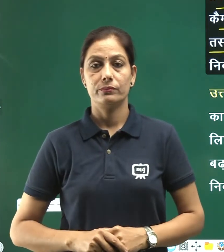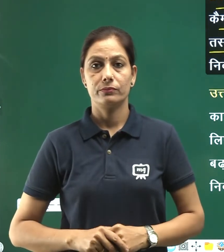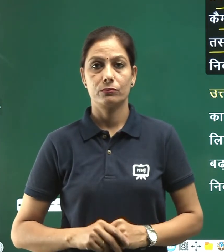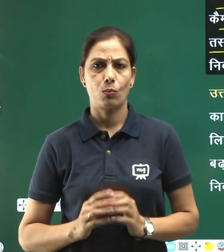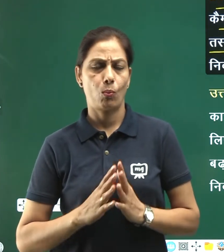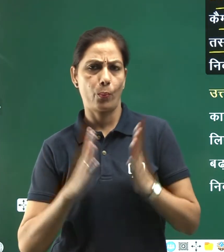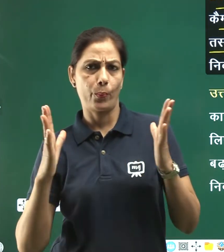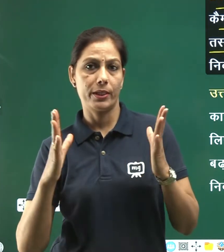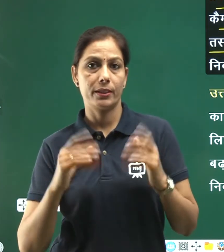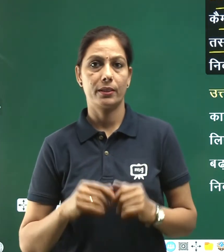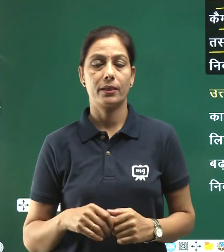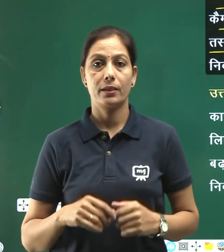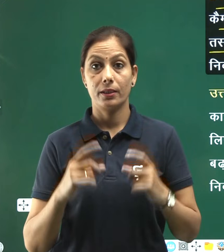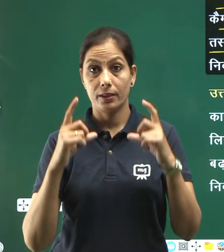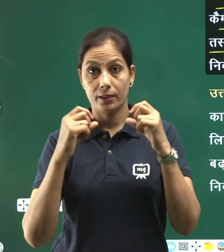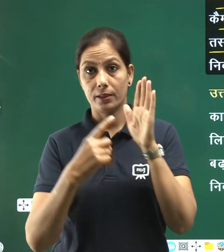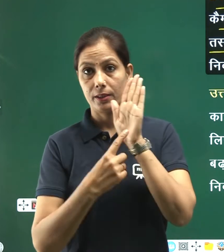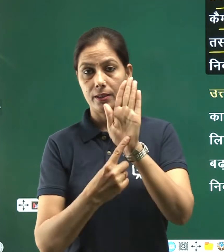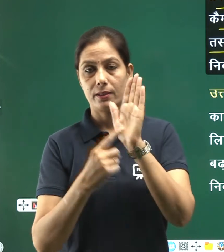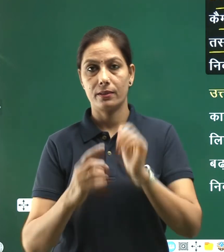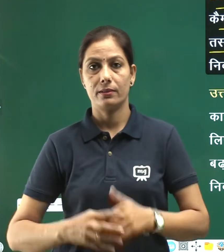बड़ी करके दिखाने का